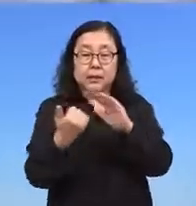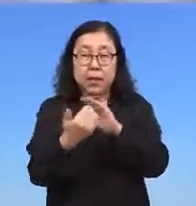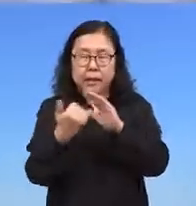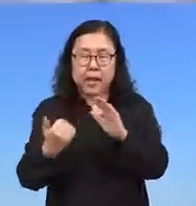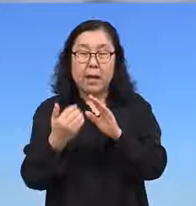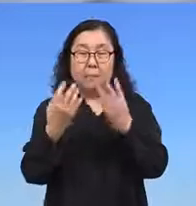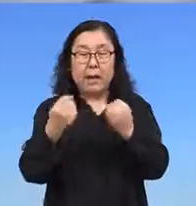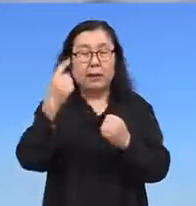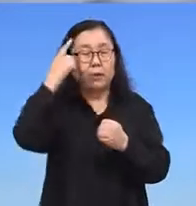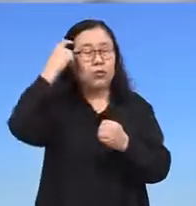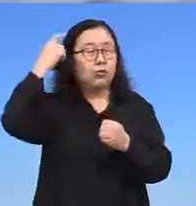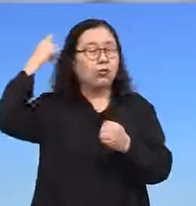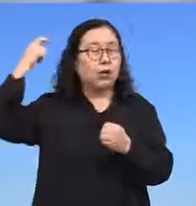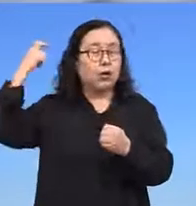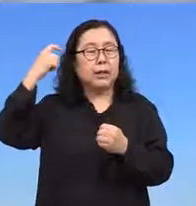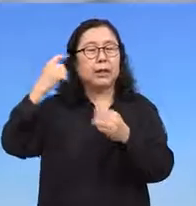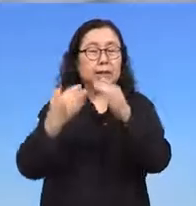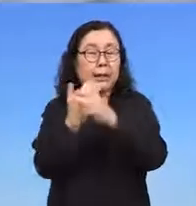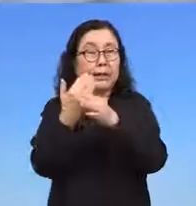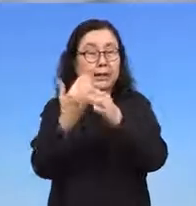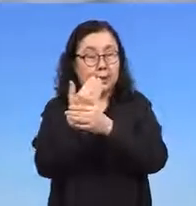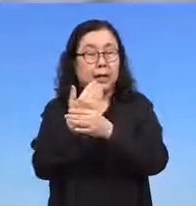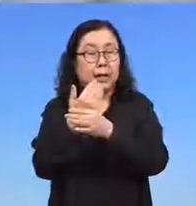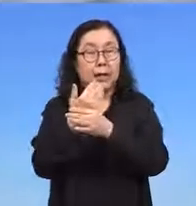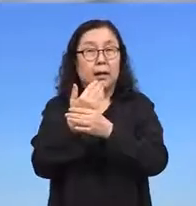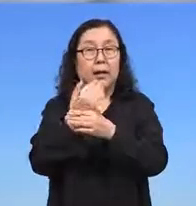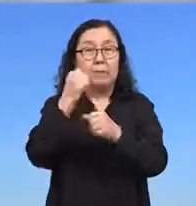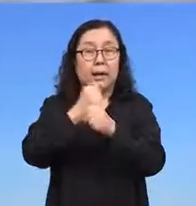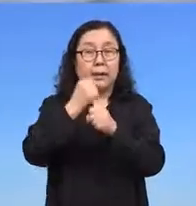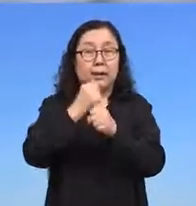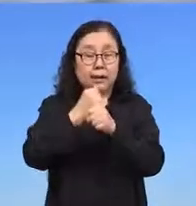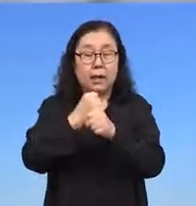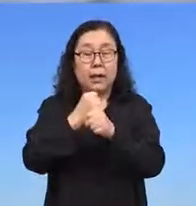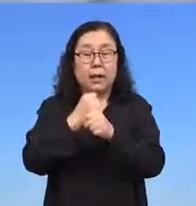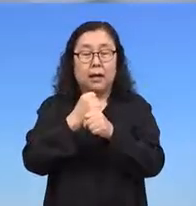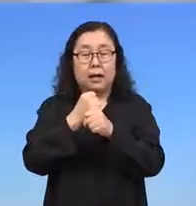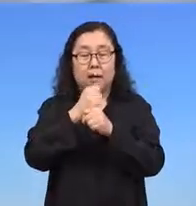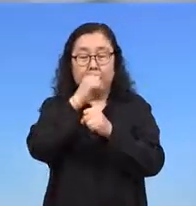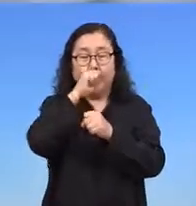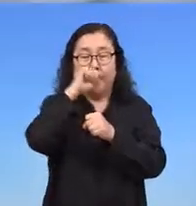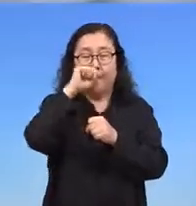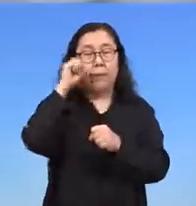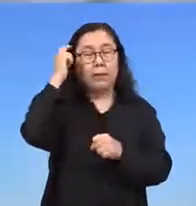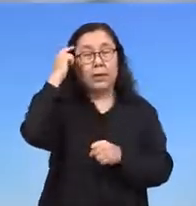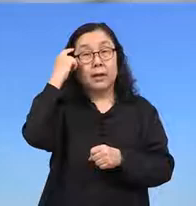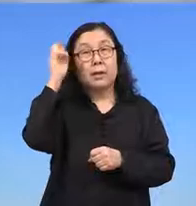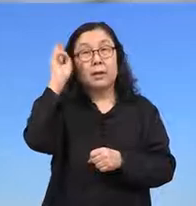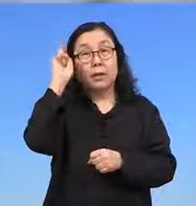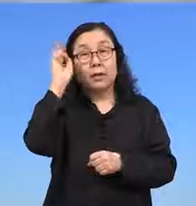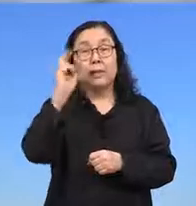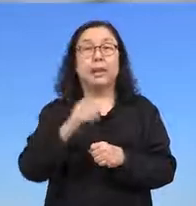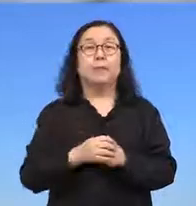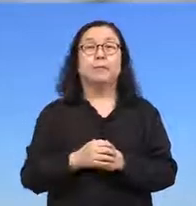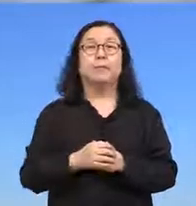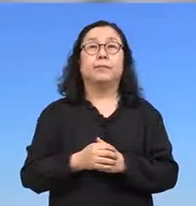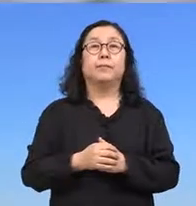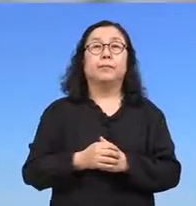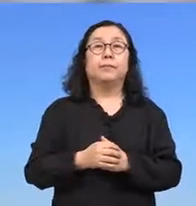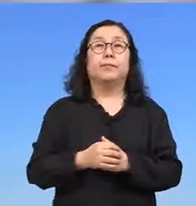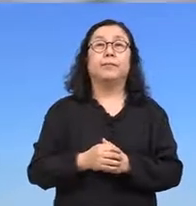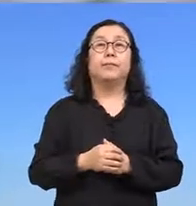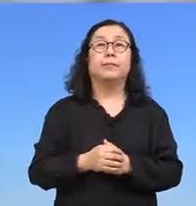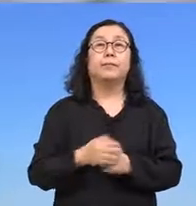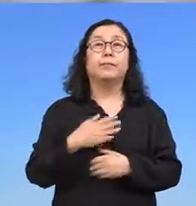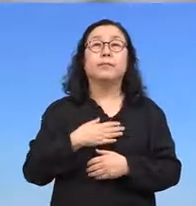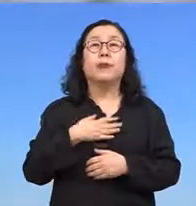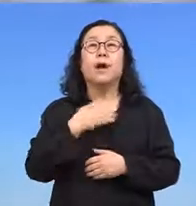우리 애들이 아침에 일어나가지고 되게 생뚱맞다 그랬을 겁니다. 이 아빠가 자다가 갑자기 이런 거를 왜 쓰지?